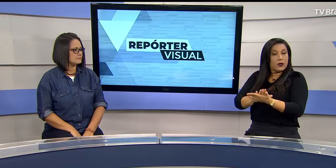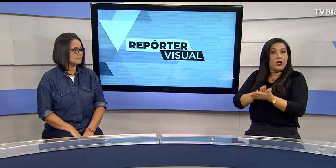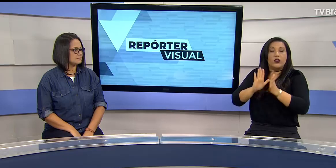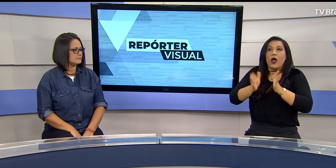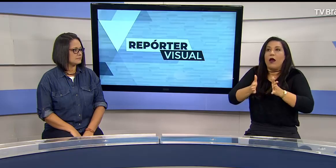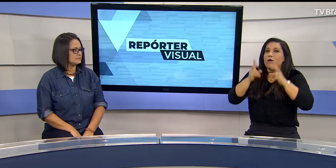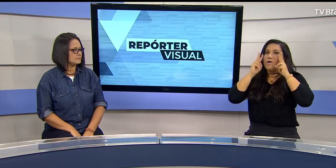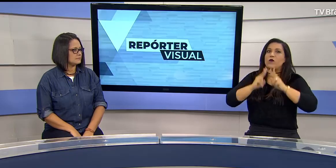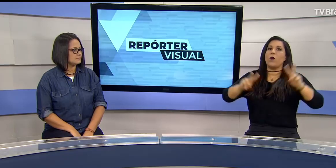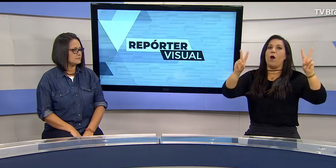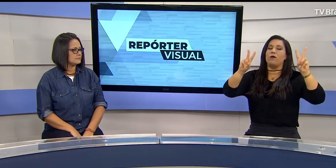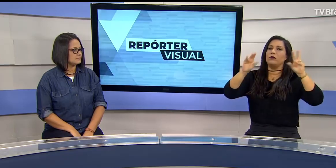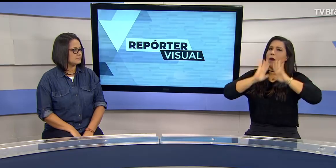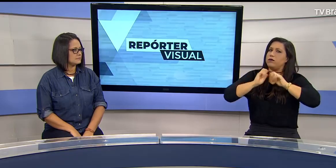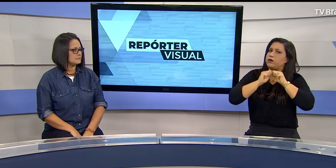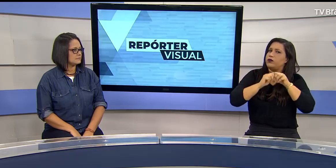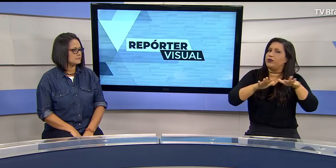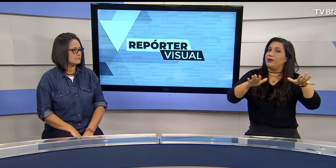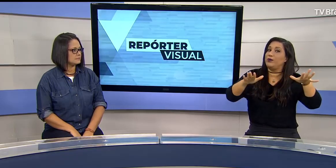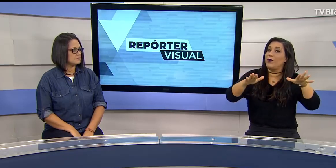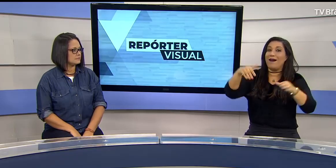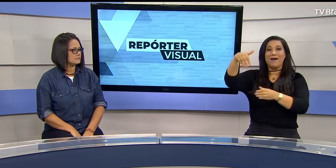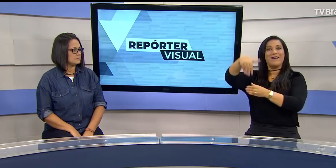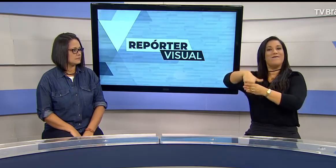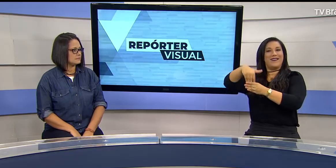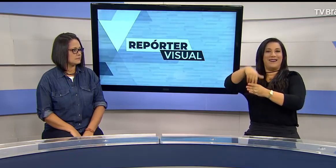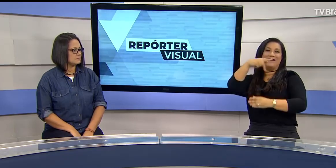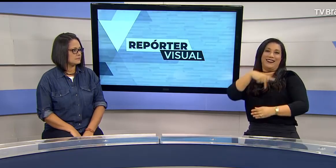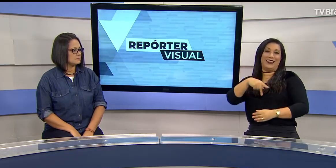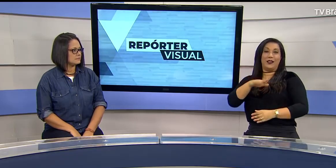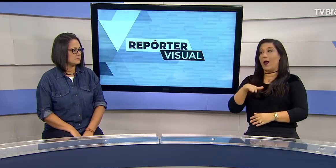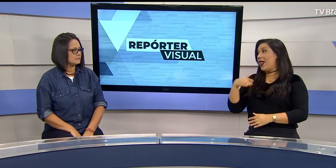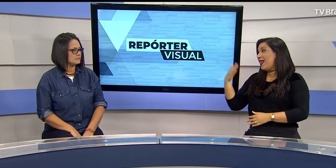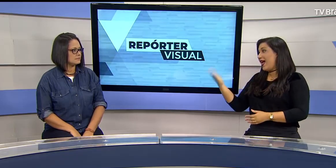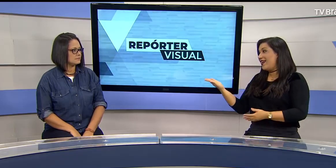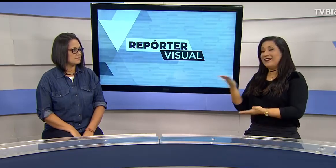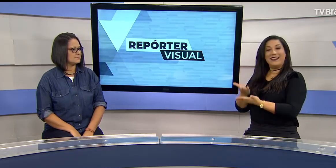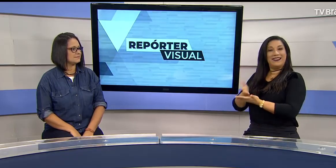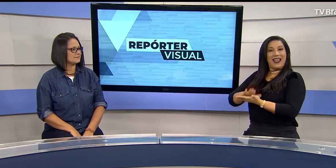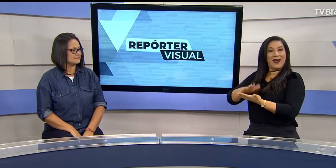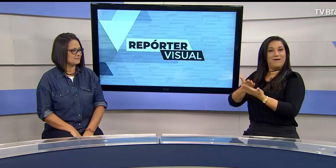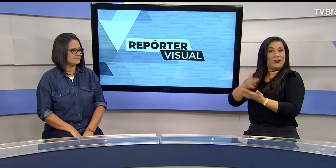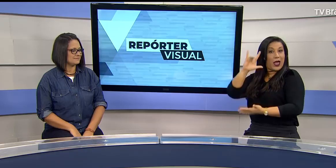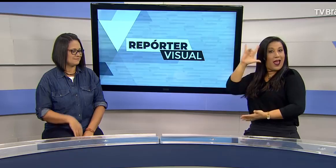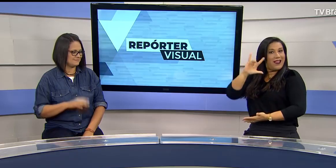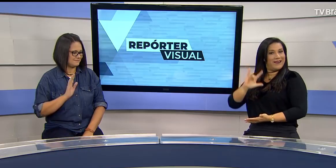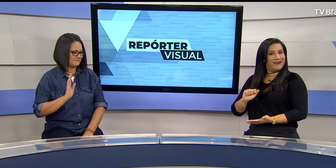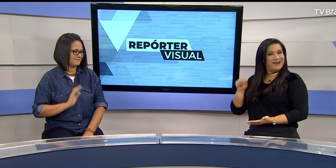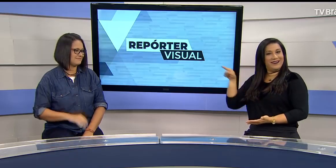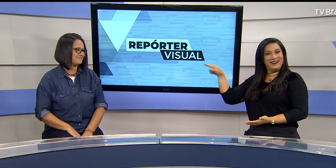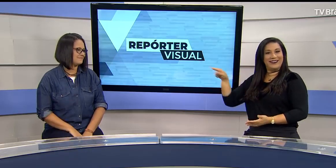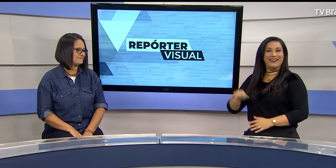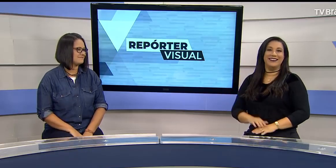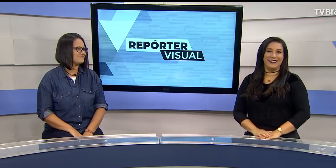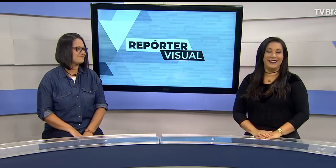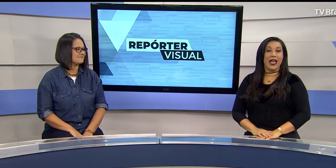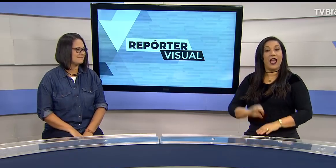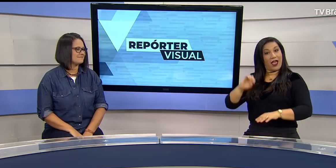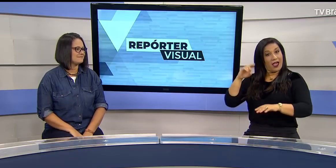profissional ganhou destaque na campanha presidencial. Aqui ao meu lado está a tradutora Elisângela Castelo Branco. Ela trabalhou